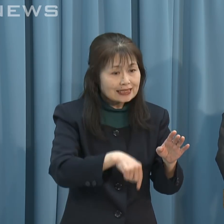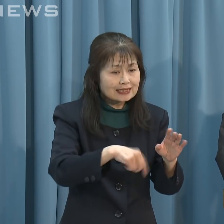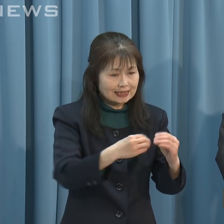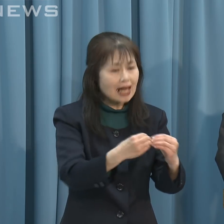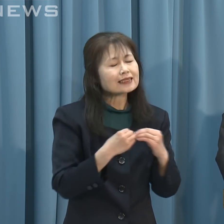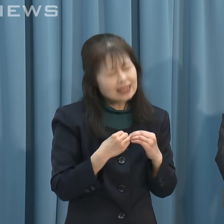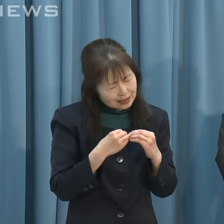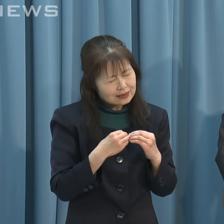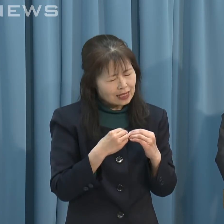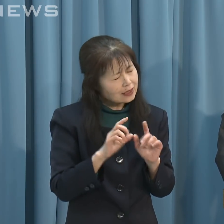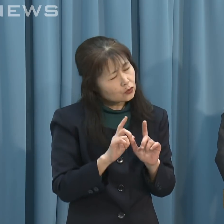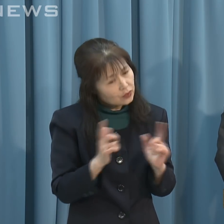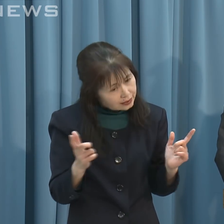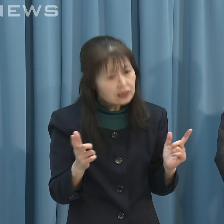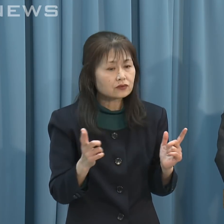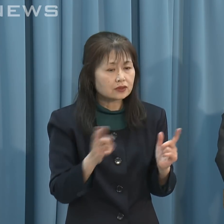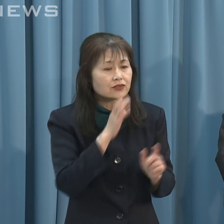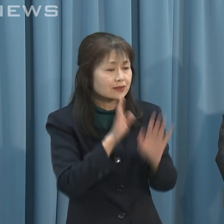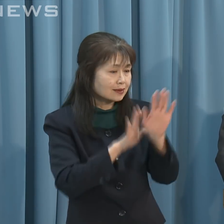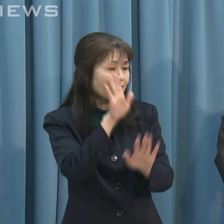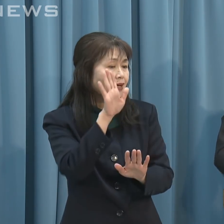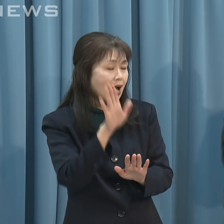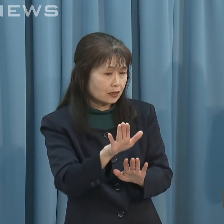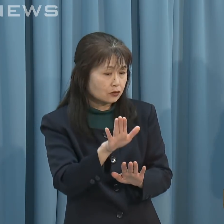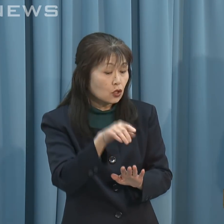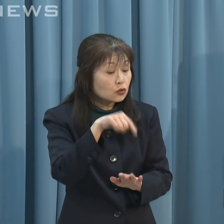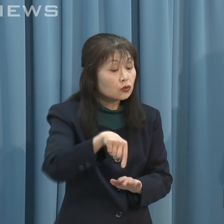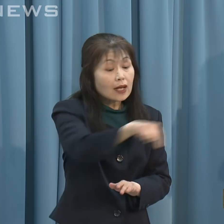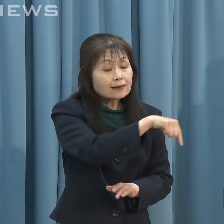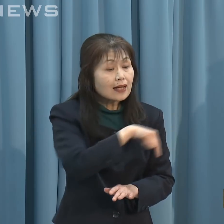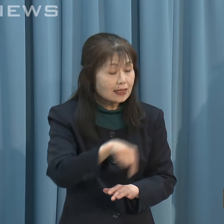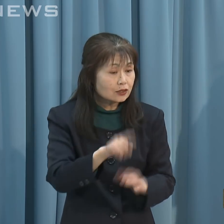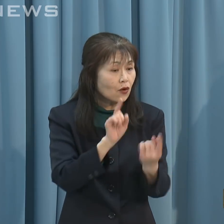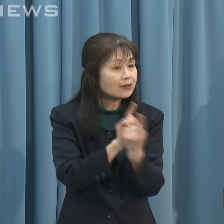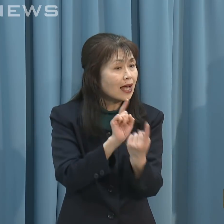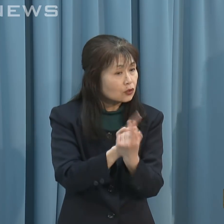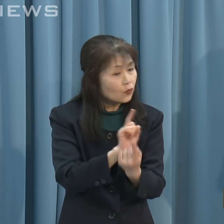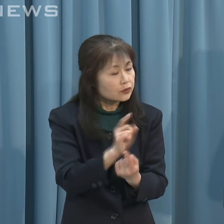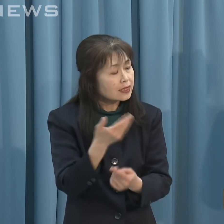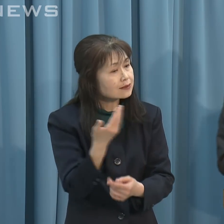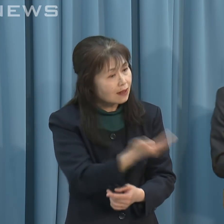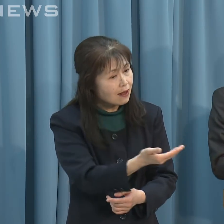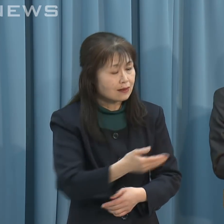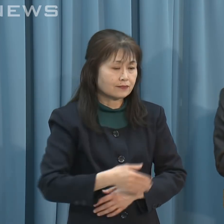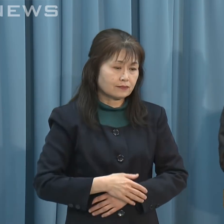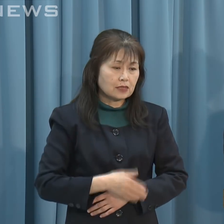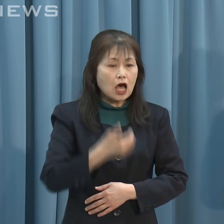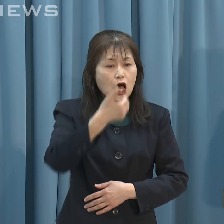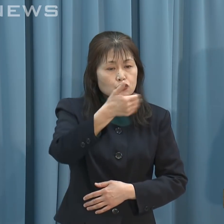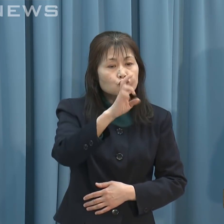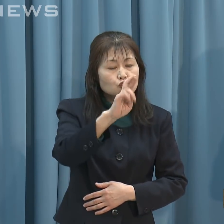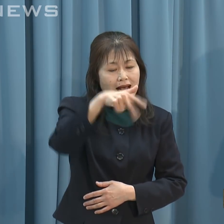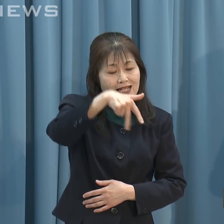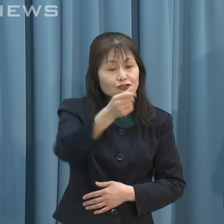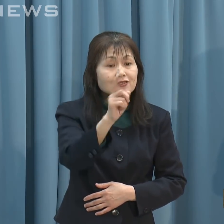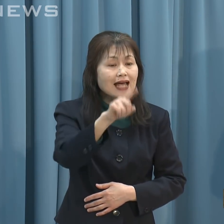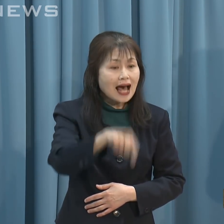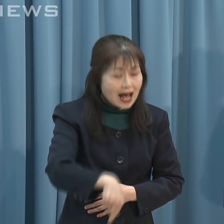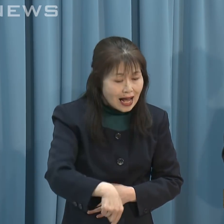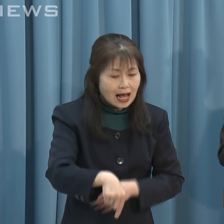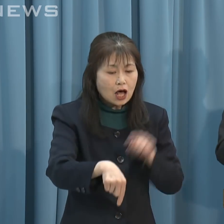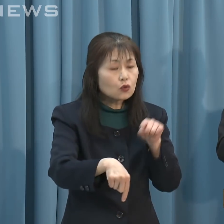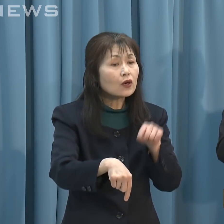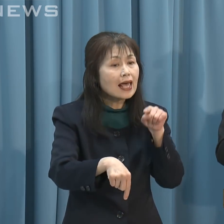態があったと思います。 はい、あります。 その辺の対応については今後どうするのか。 クラスターはですね、結局行動をしっか